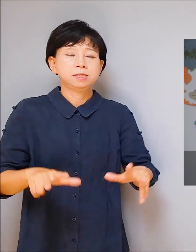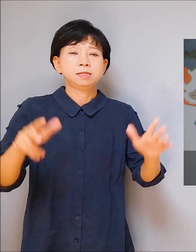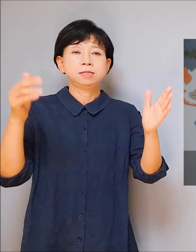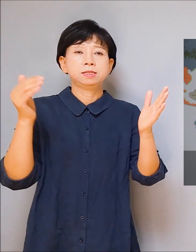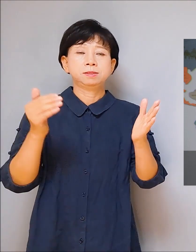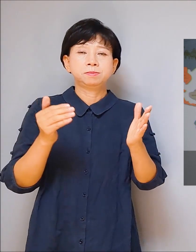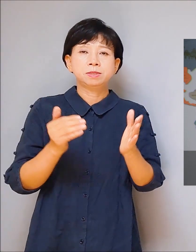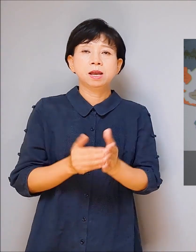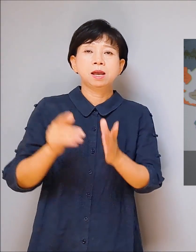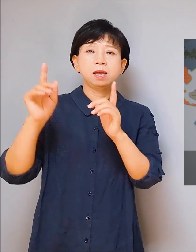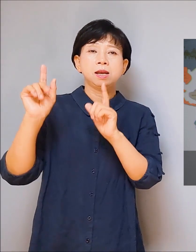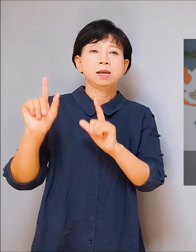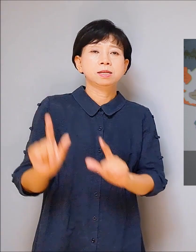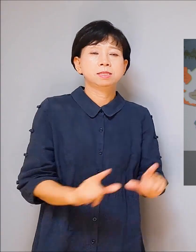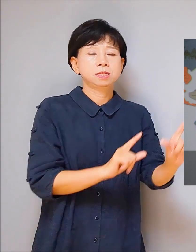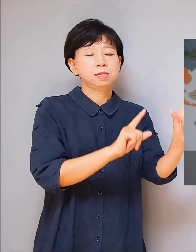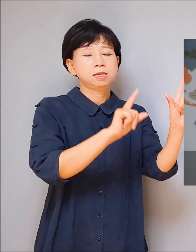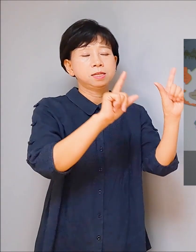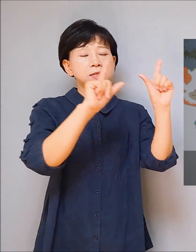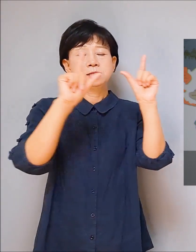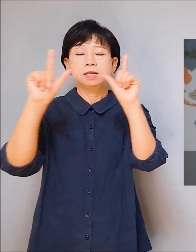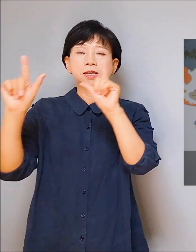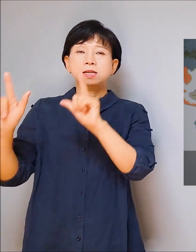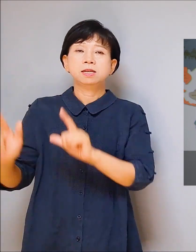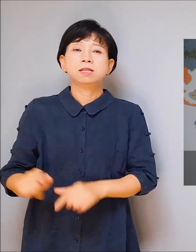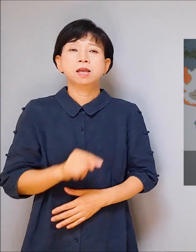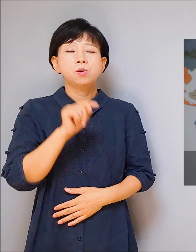건, 지금까지